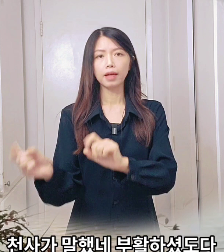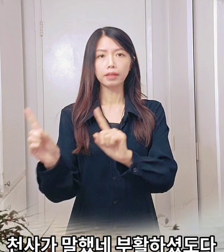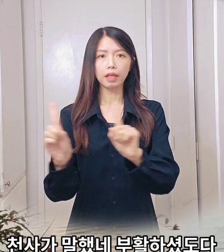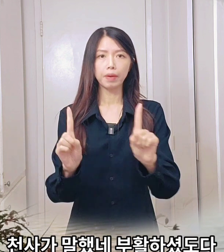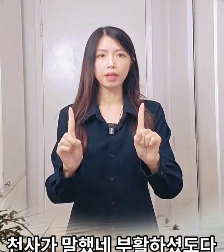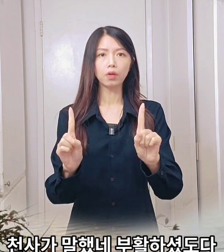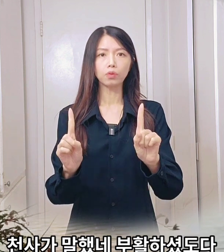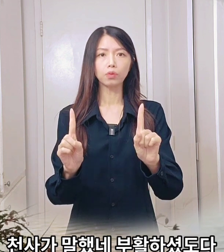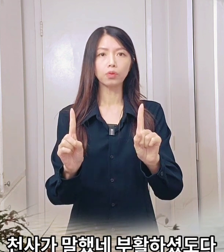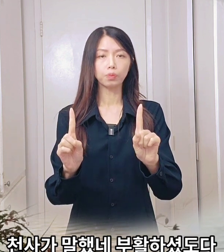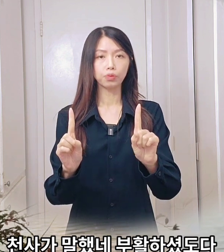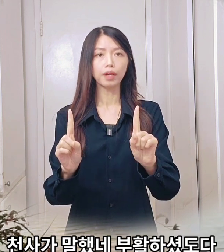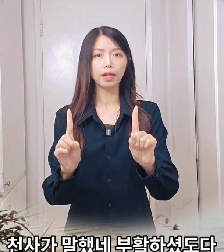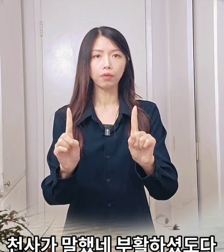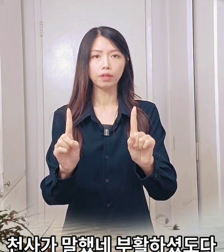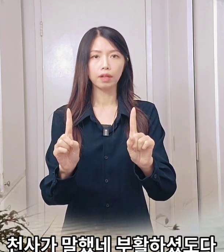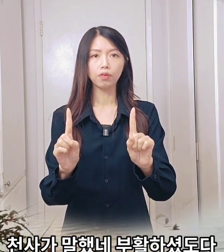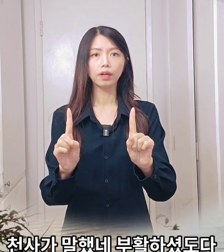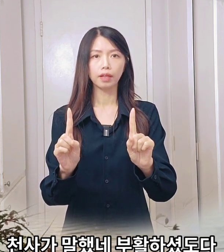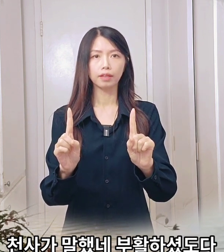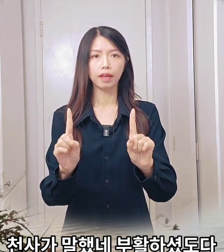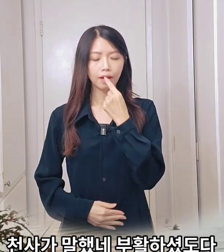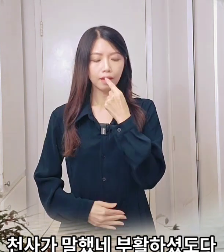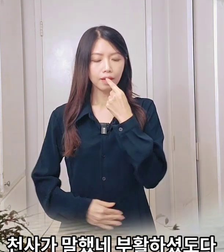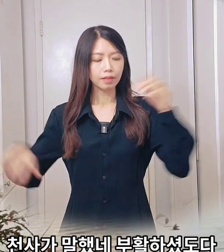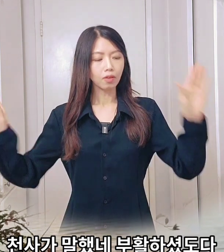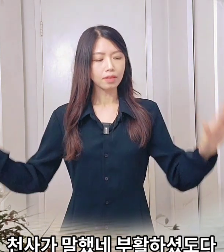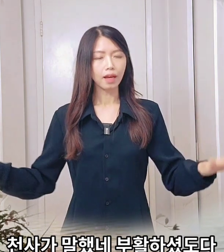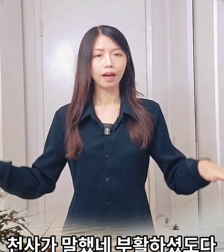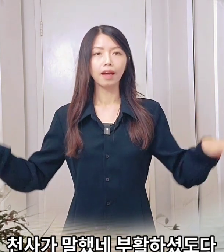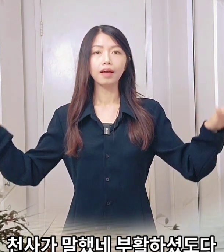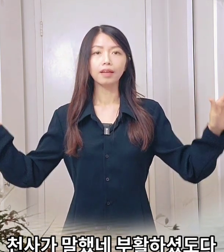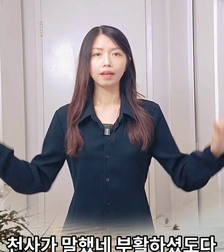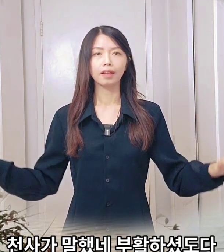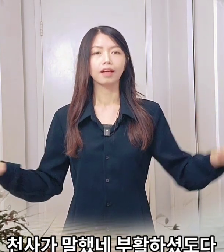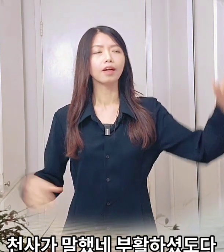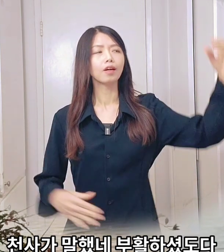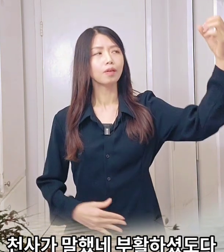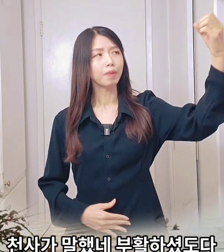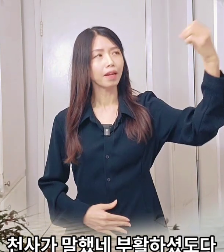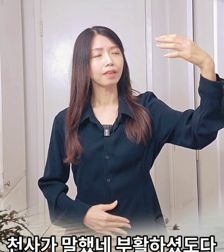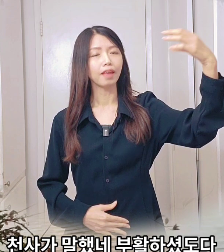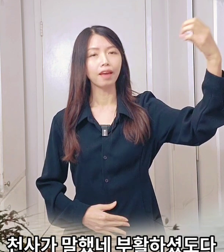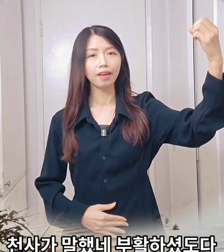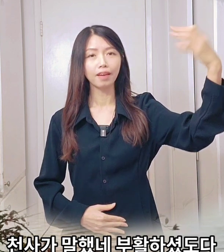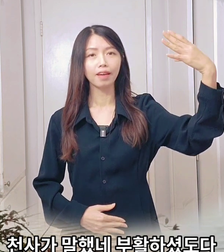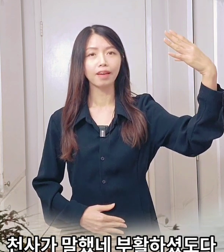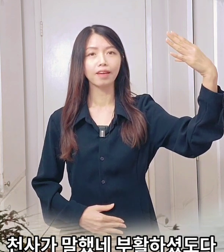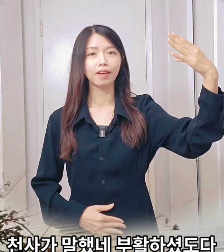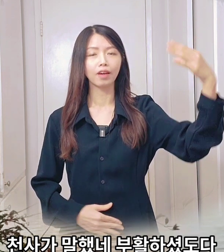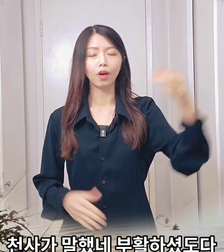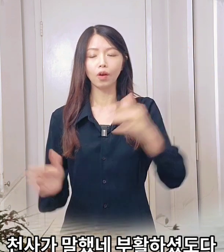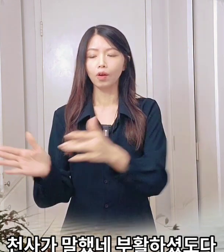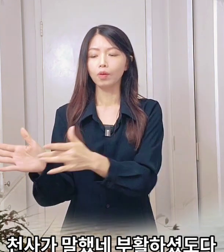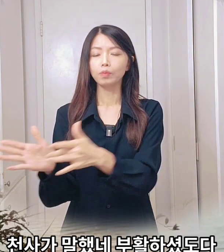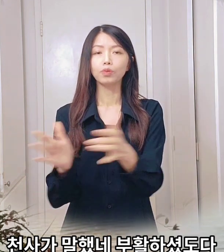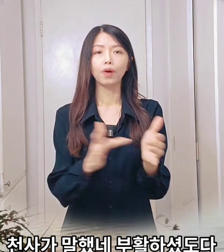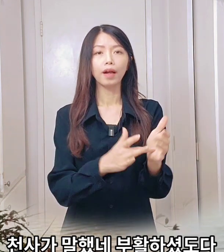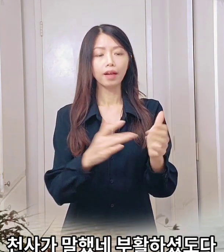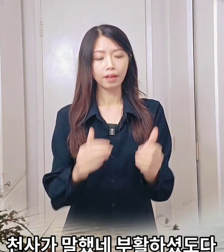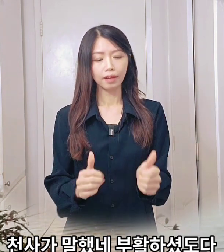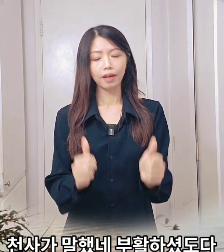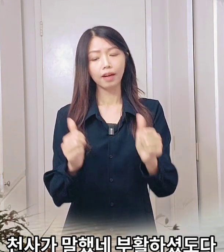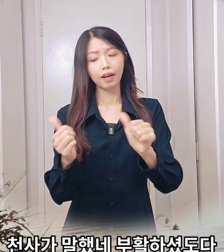이 상태만 하셔도 부활이라고 한 뒤에 수어가 되는데요. 천사가 말했네.